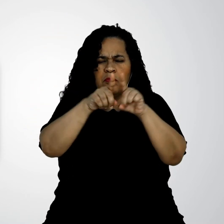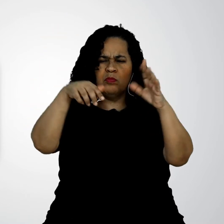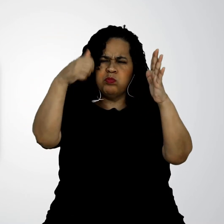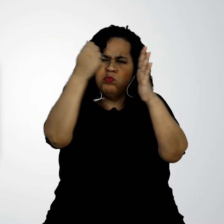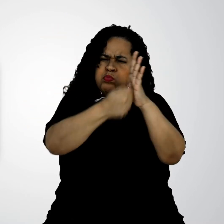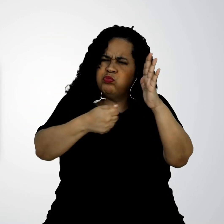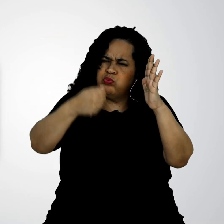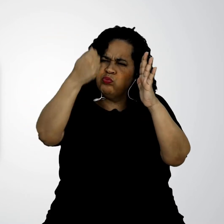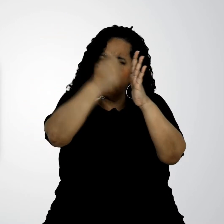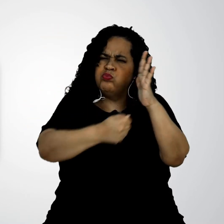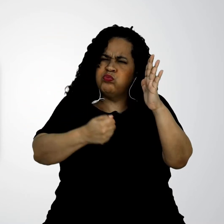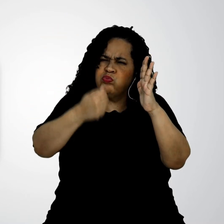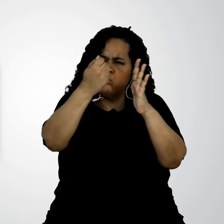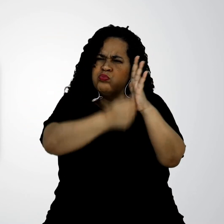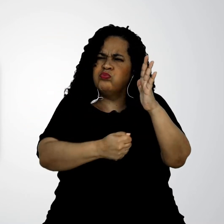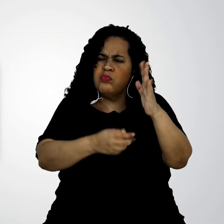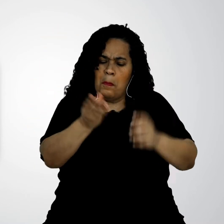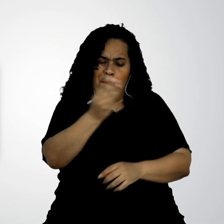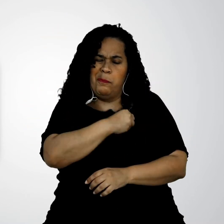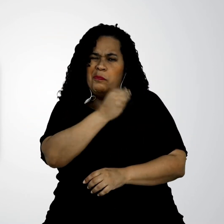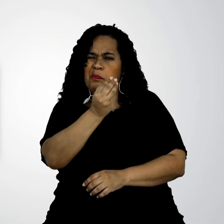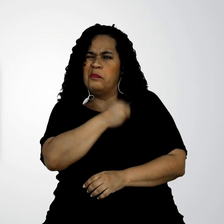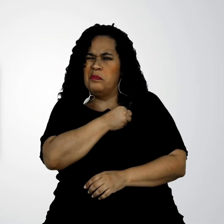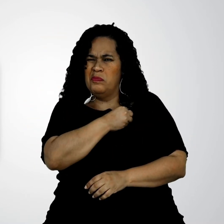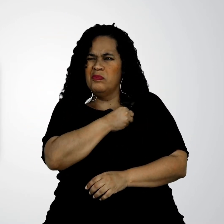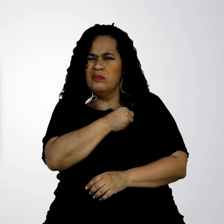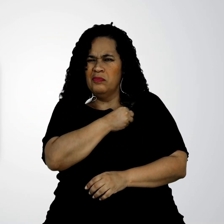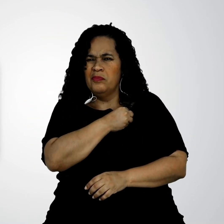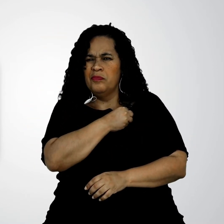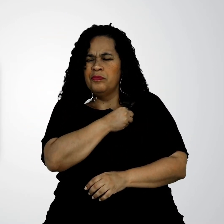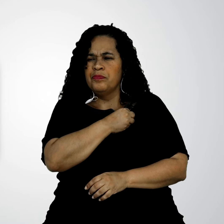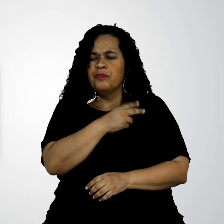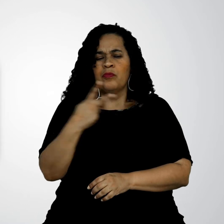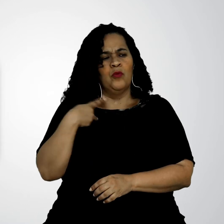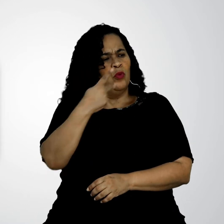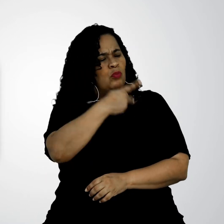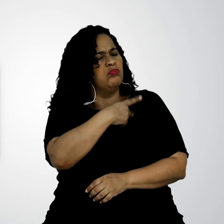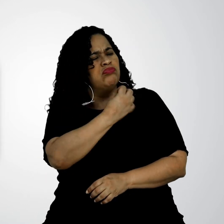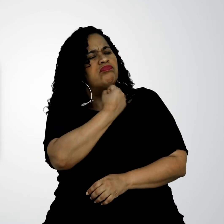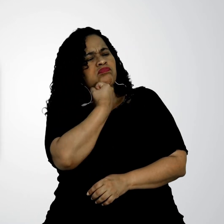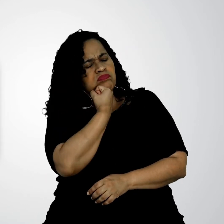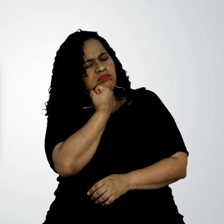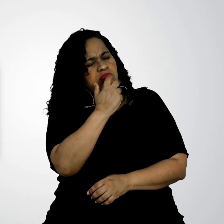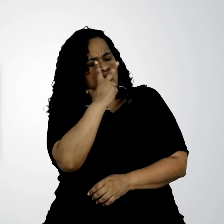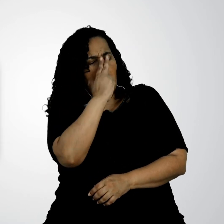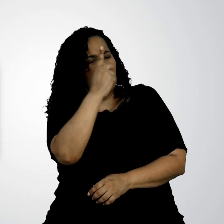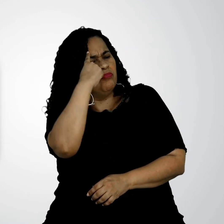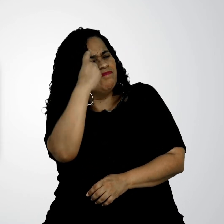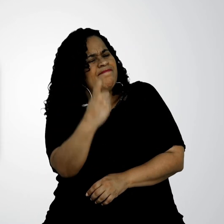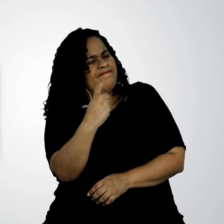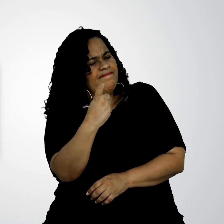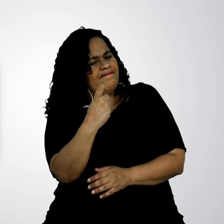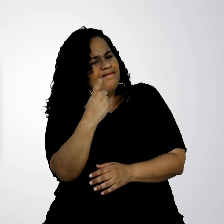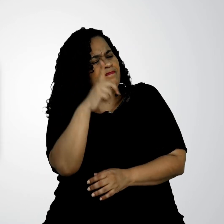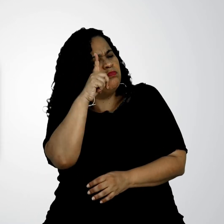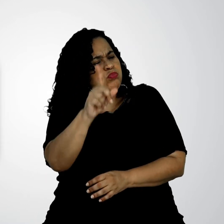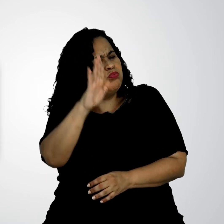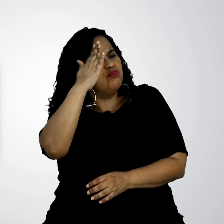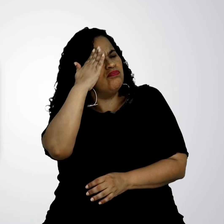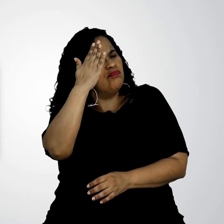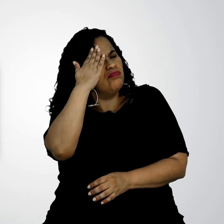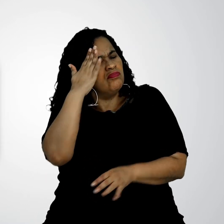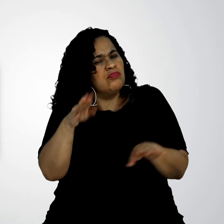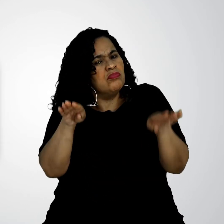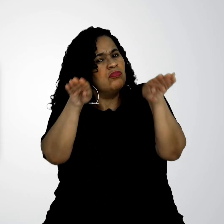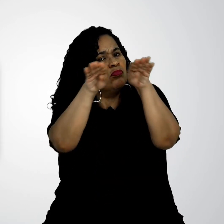os desejos pecaminosos. Pastor William, eu acho que aqui a ideia é a gente entender qual é o padrão que Deus